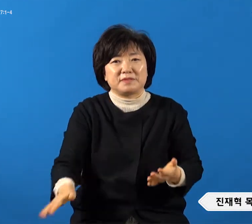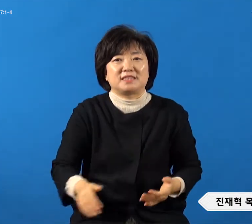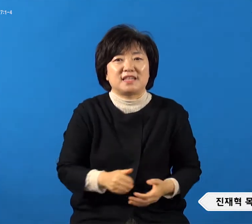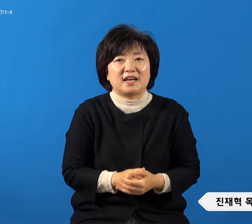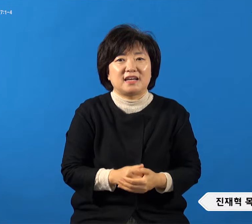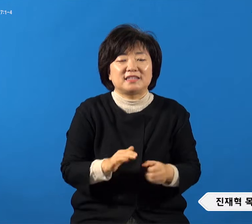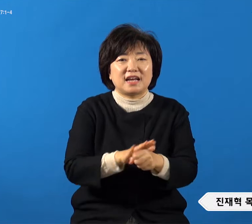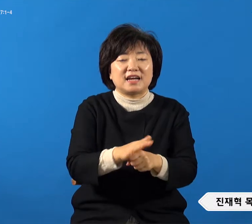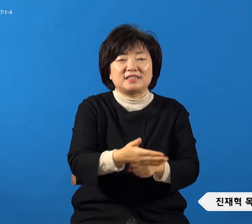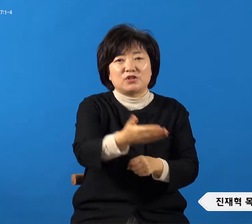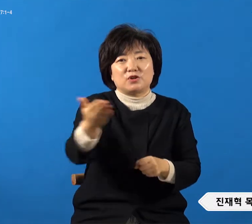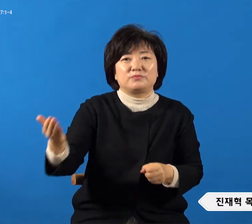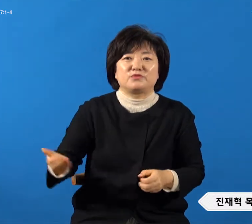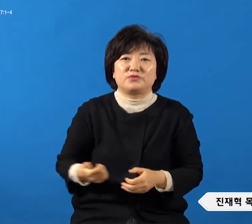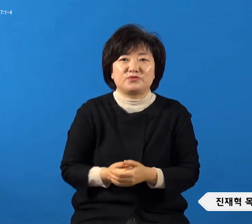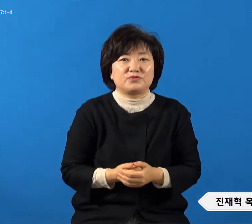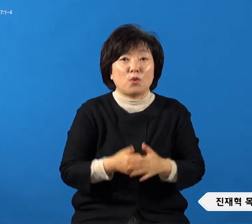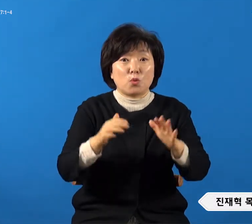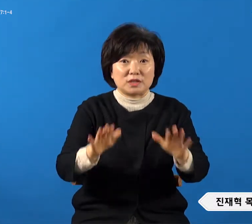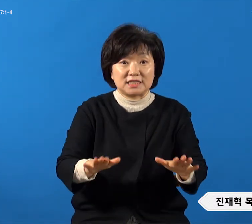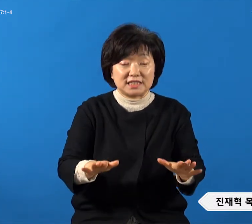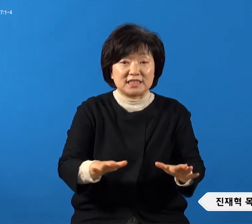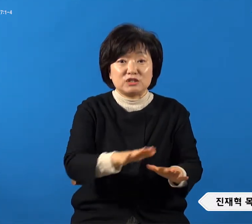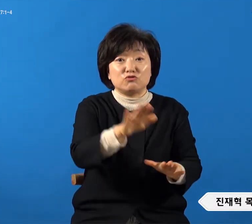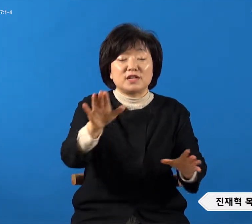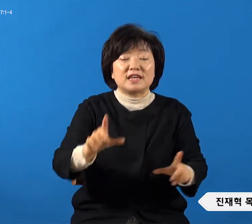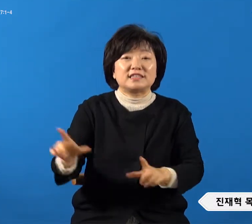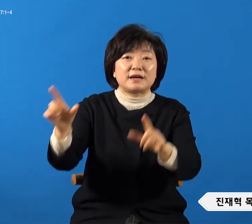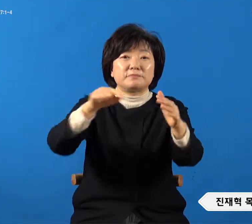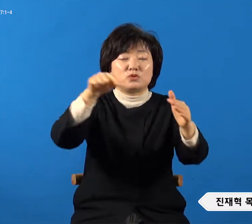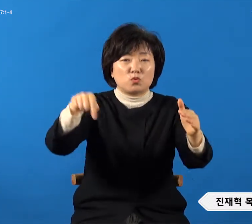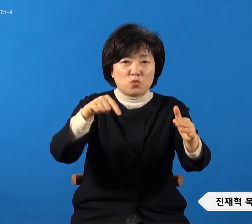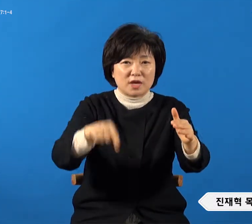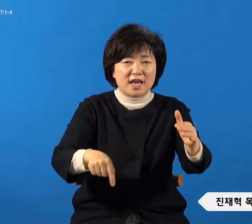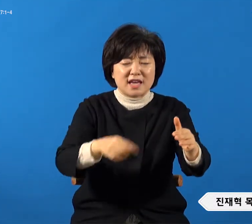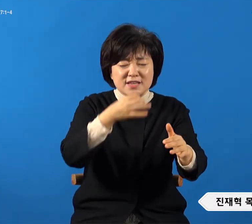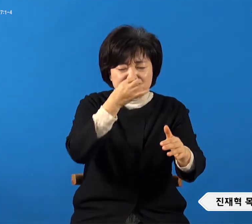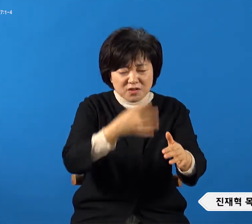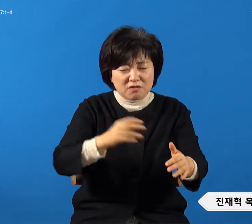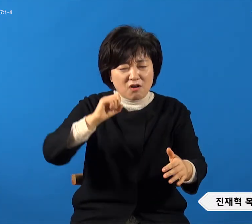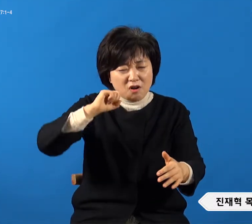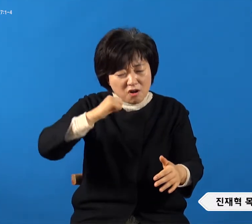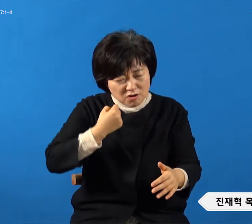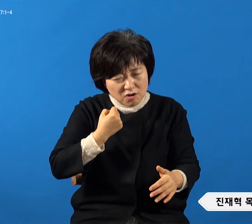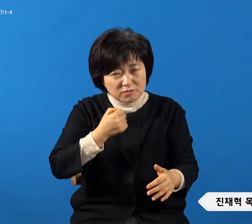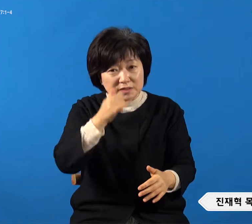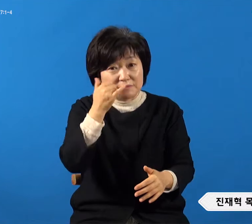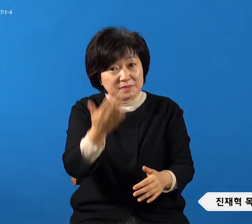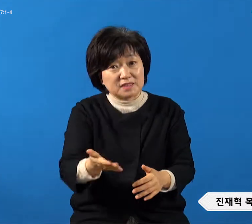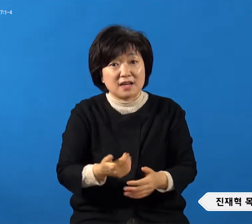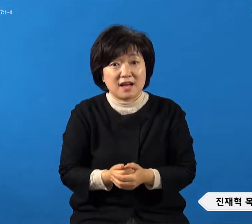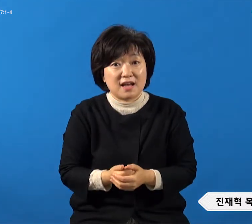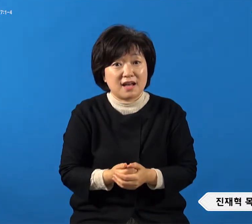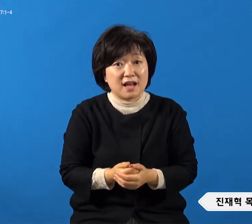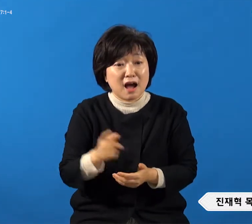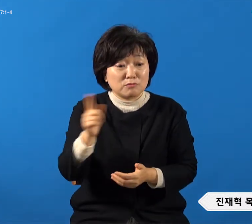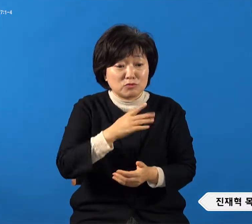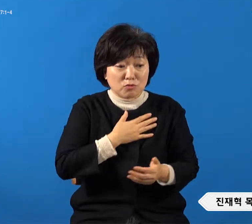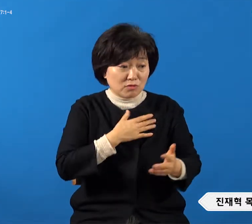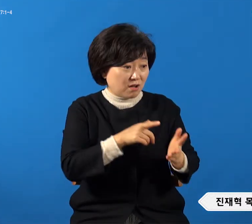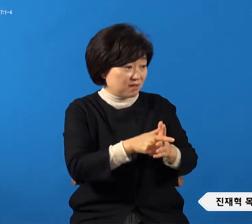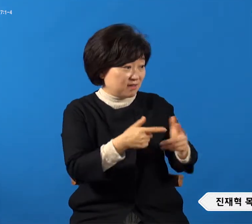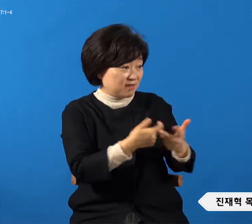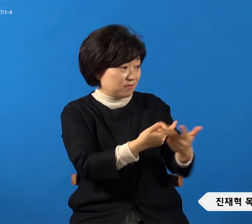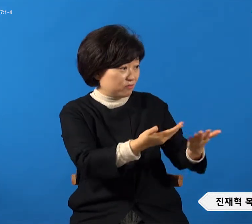봅니다. 사랑하는 여러분, 오늘 우리의 삶 가운데 힘들고 어려움 가운데 있습니까? 아무도 나를